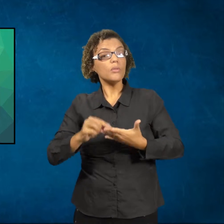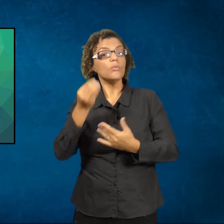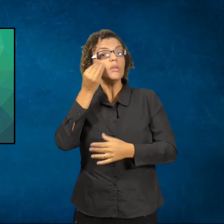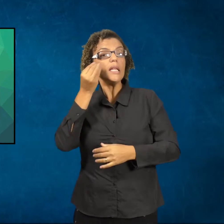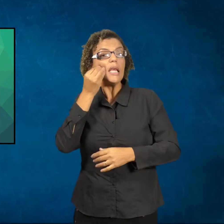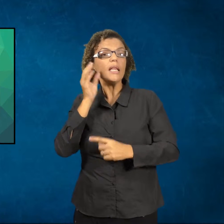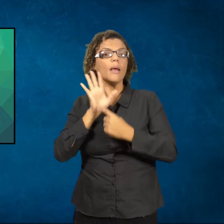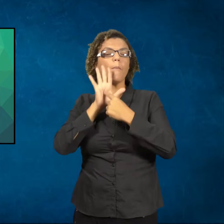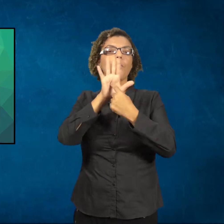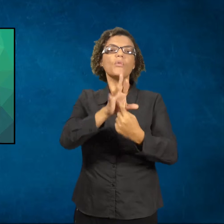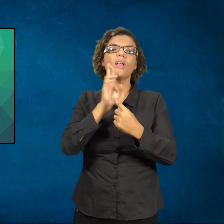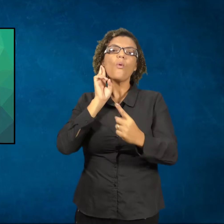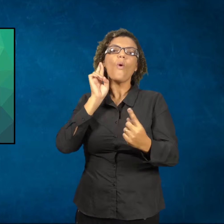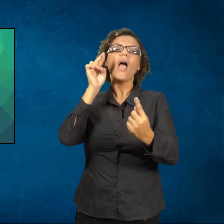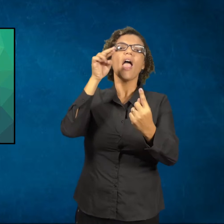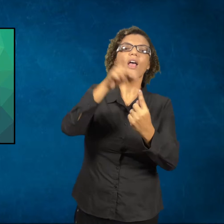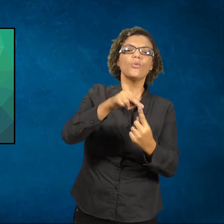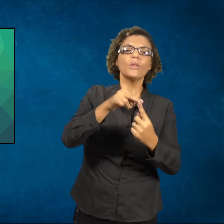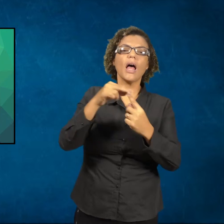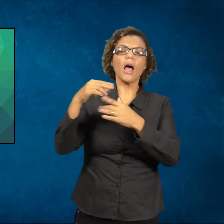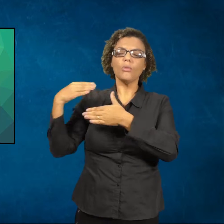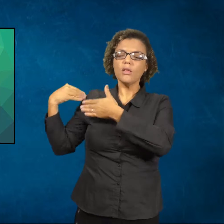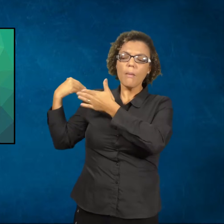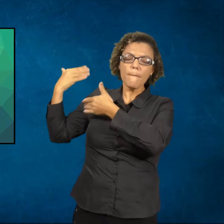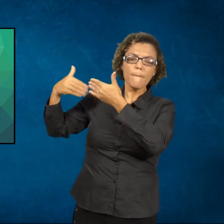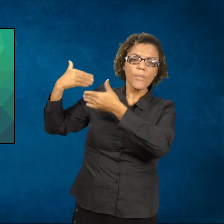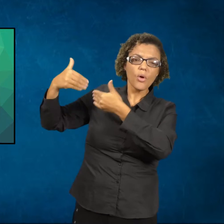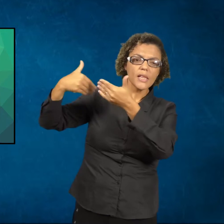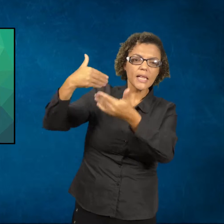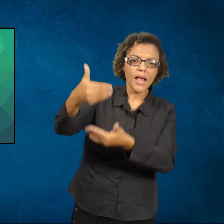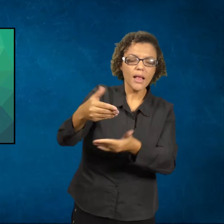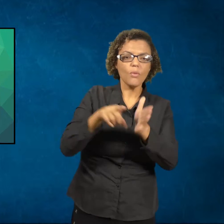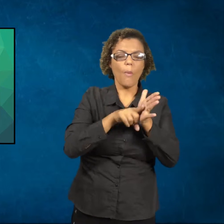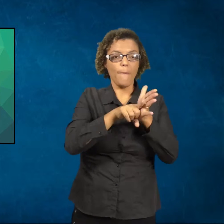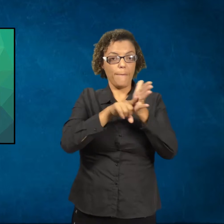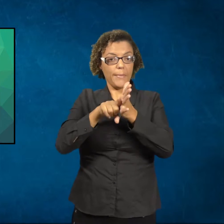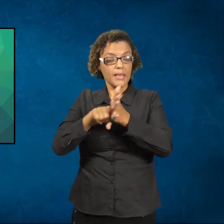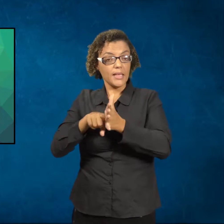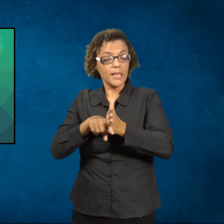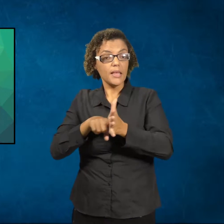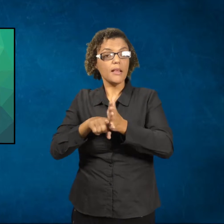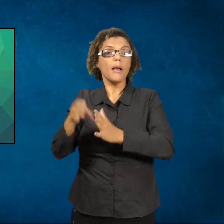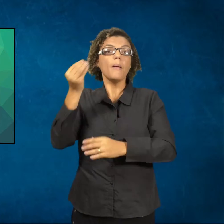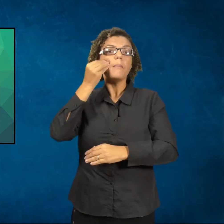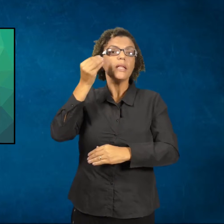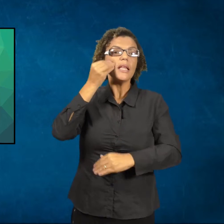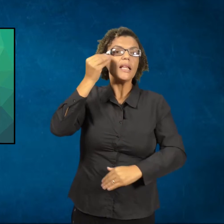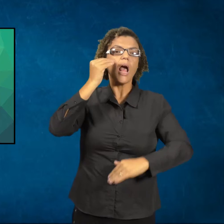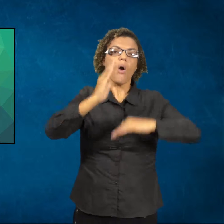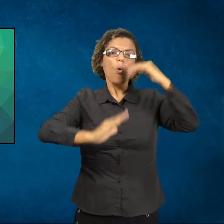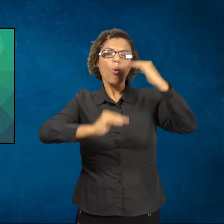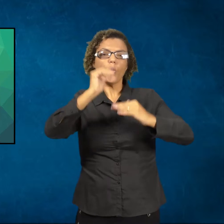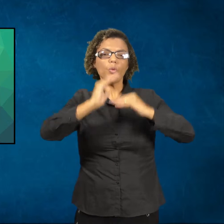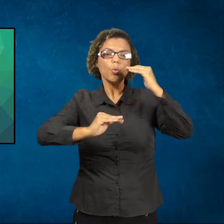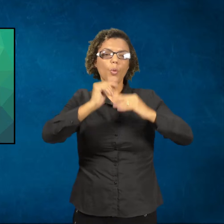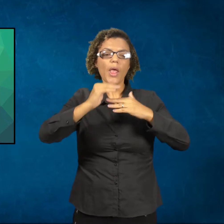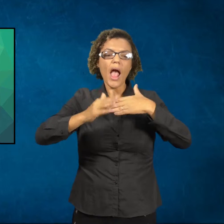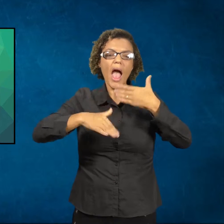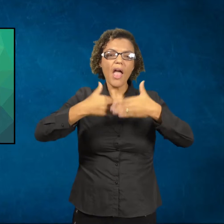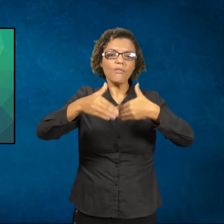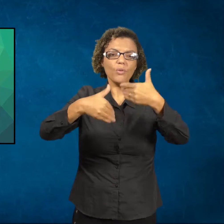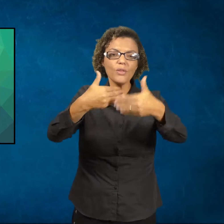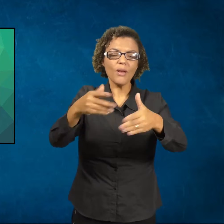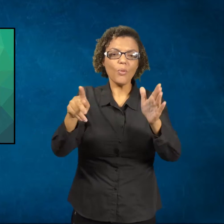resultado todo esse processo de pesquisa, da tentativa de reconstruir a história, né, a evolução